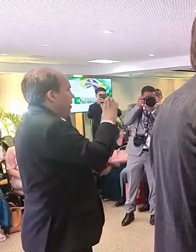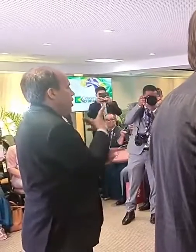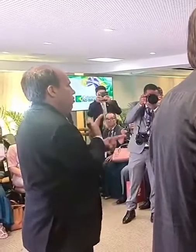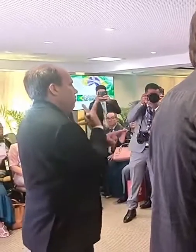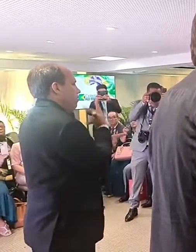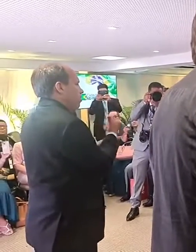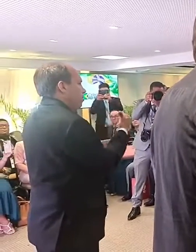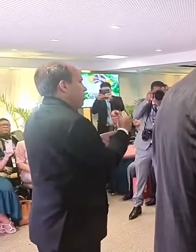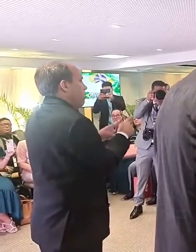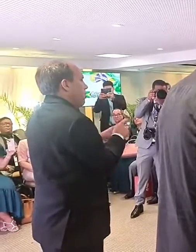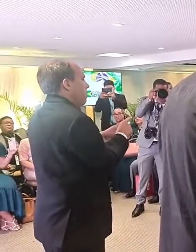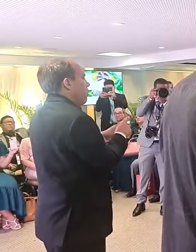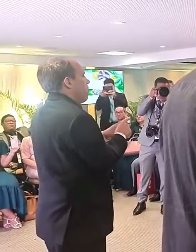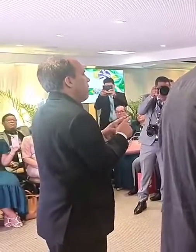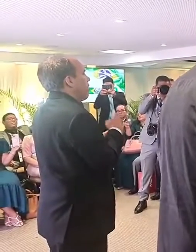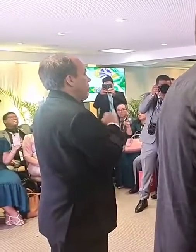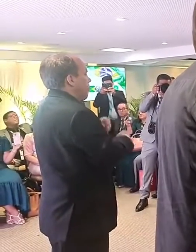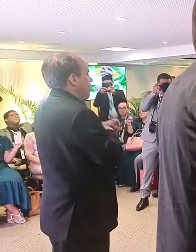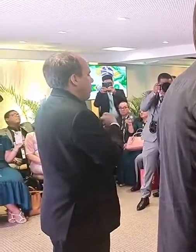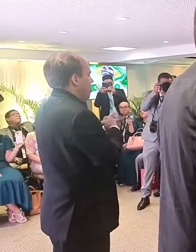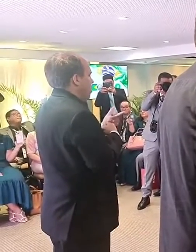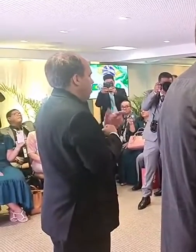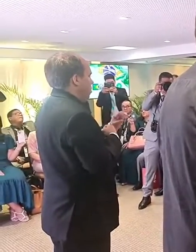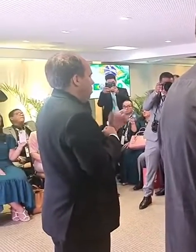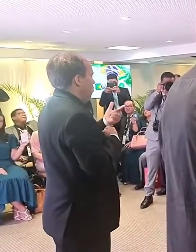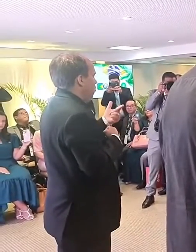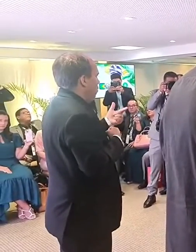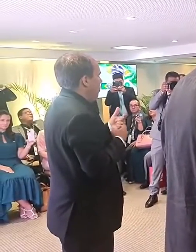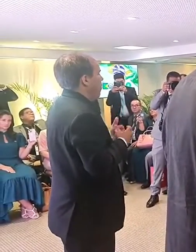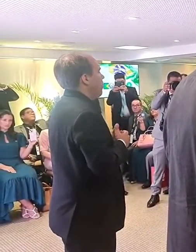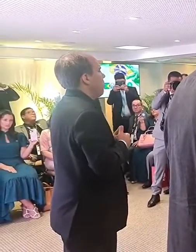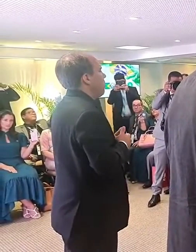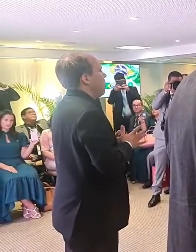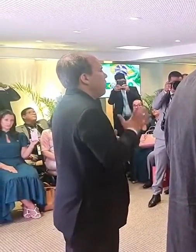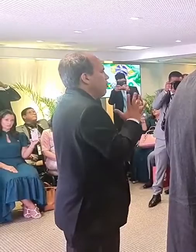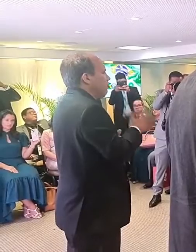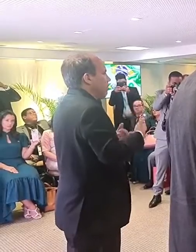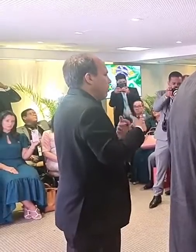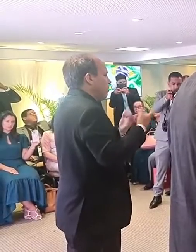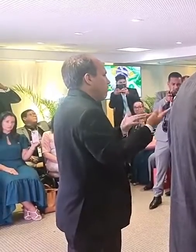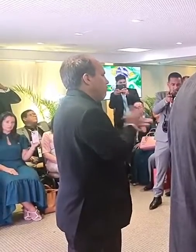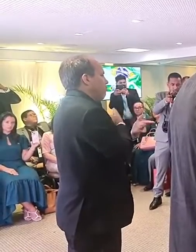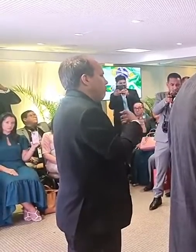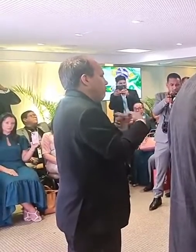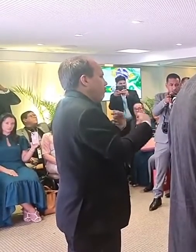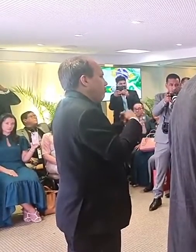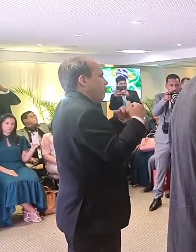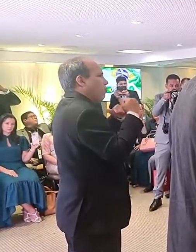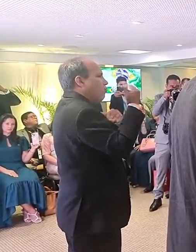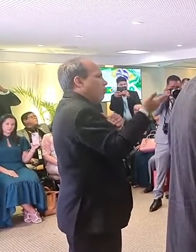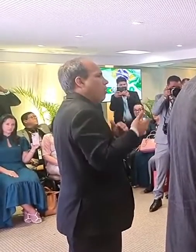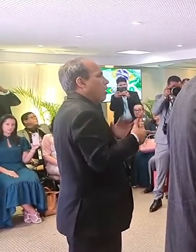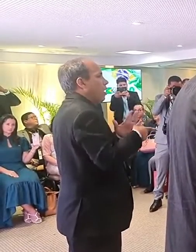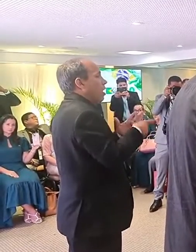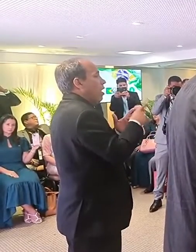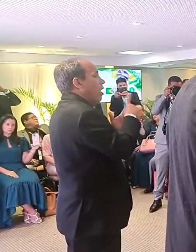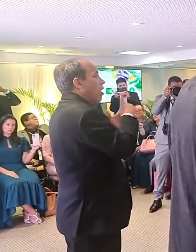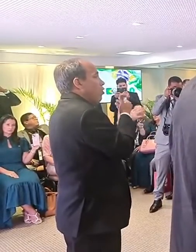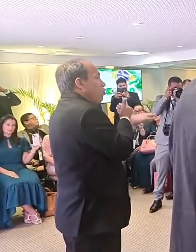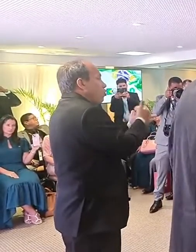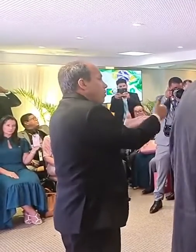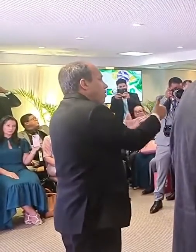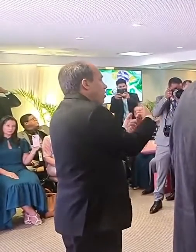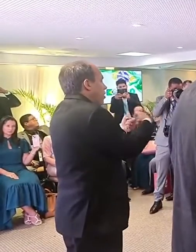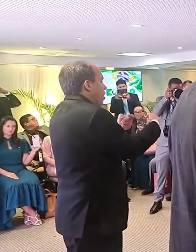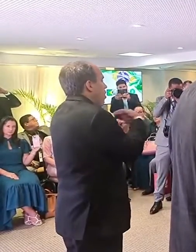graças a Deus, chegou 22, tivemos uma guerra lá fora, antes dela iniciá-la, fui à